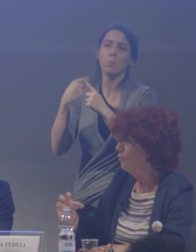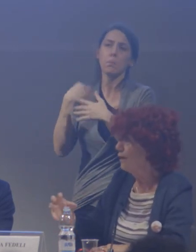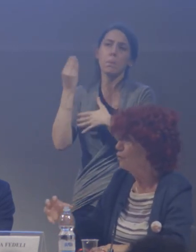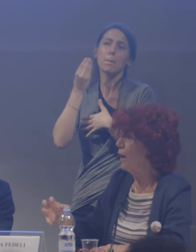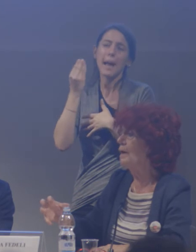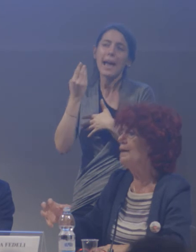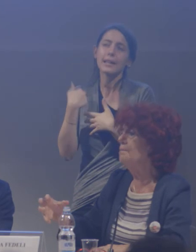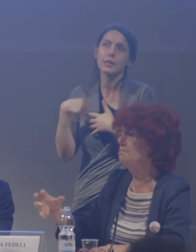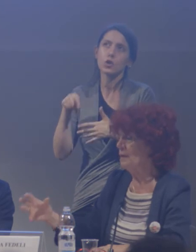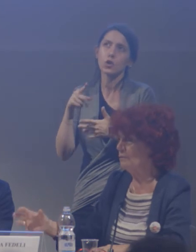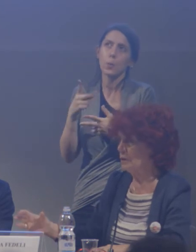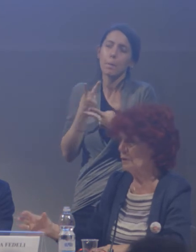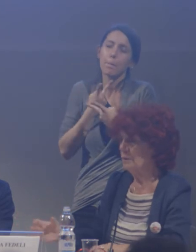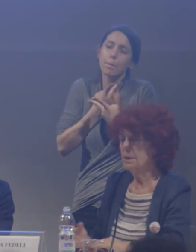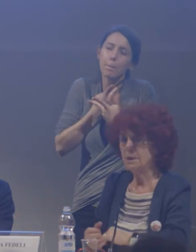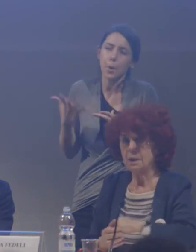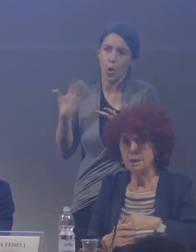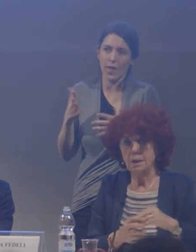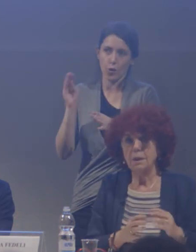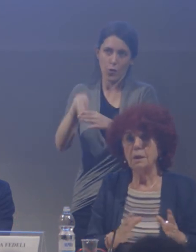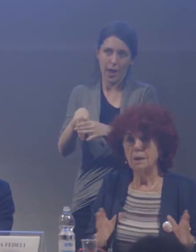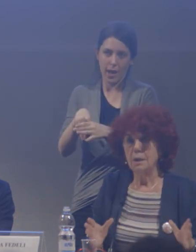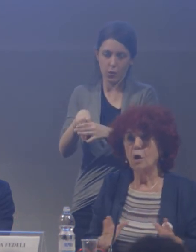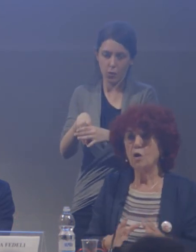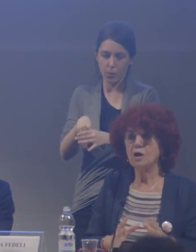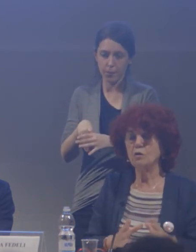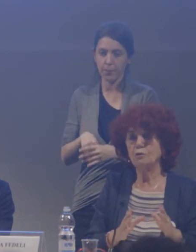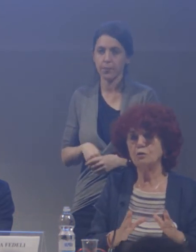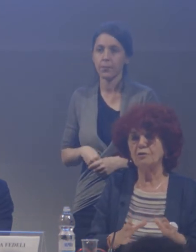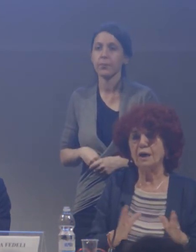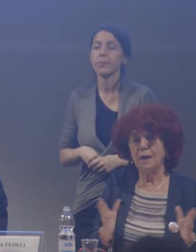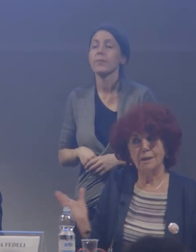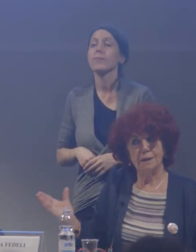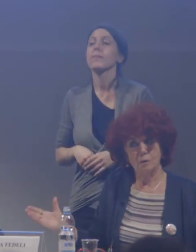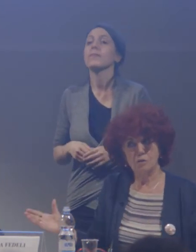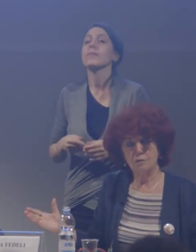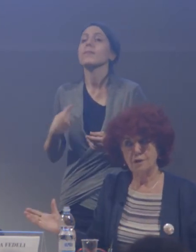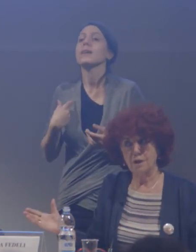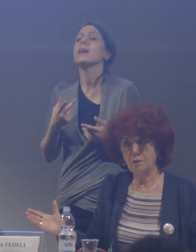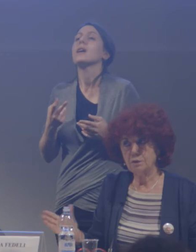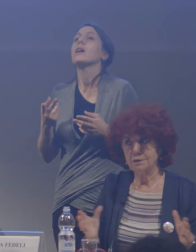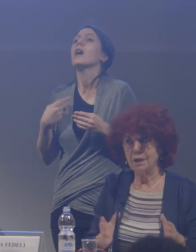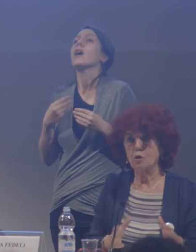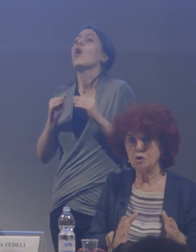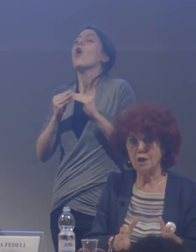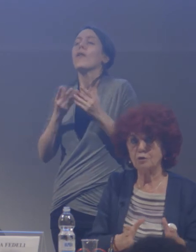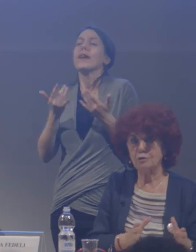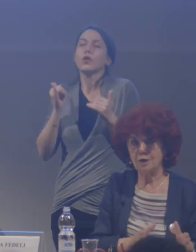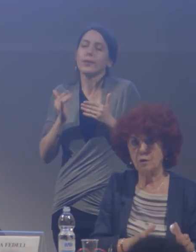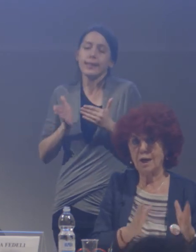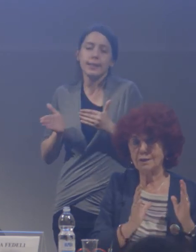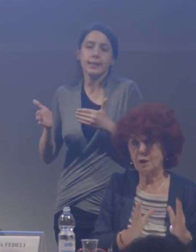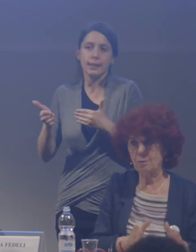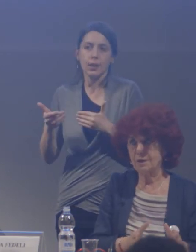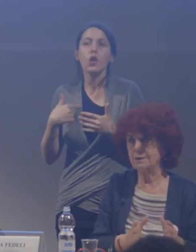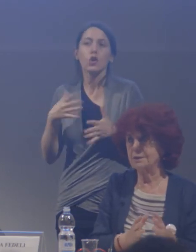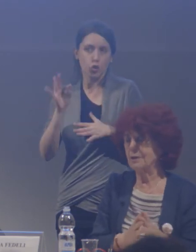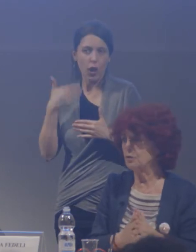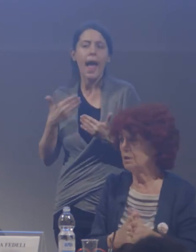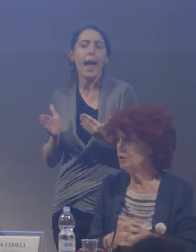abbiamo provato a immetterlo. Cosa ho dovuto fare a Latere? Questo è vero, tant'è che ho scelto di farlo a Latere,